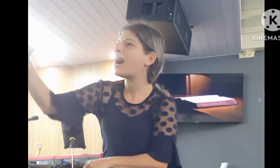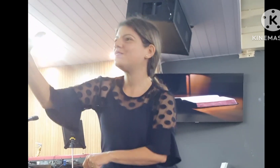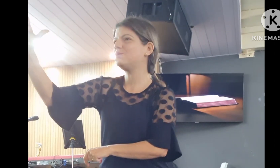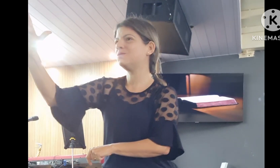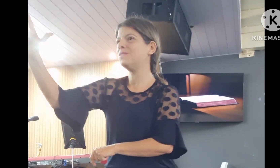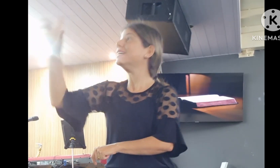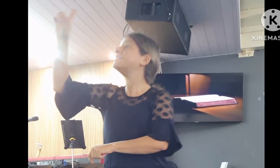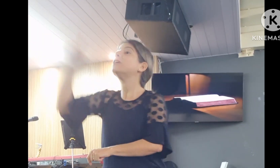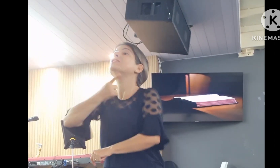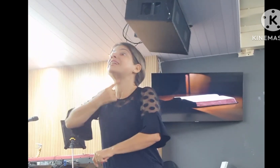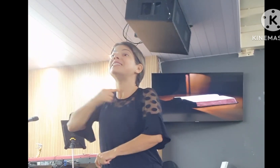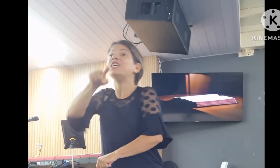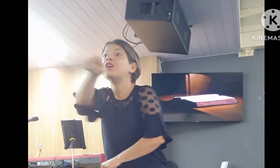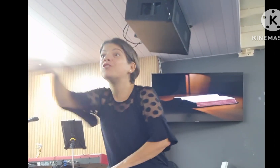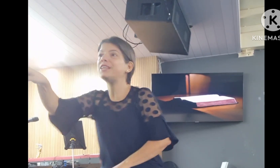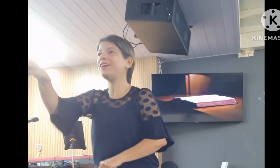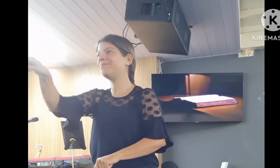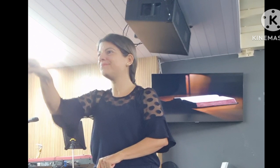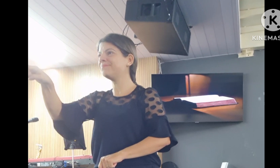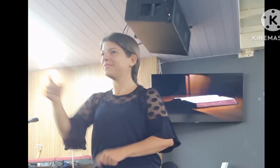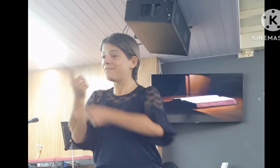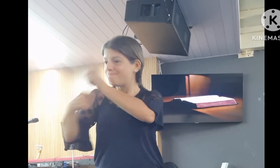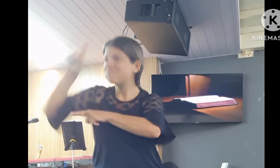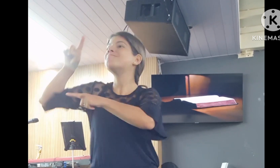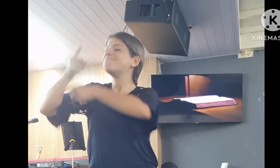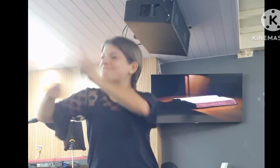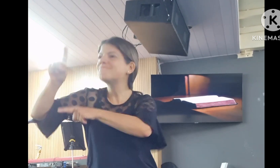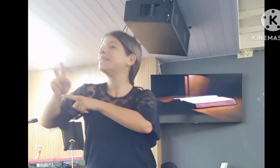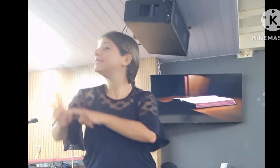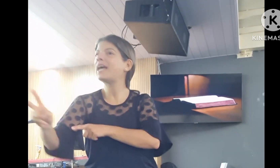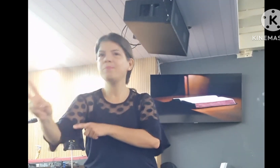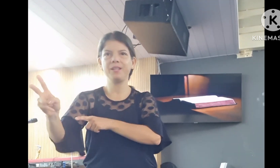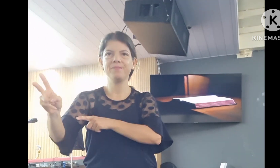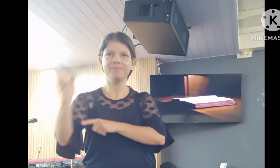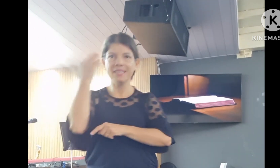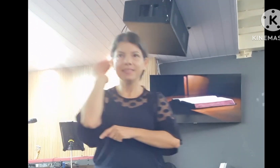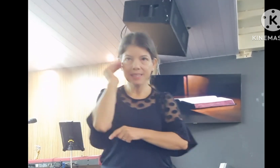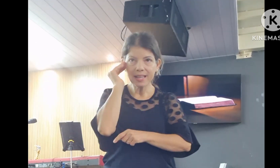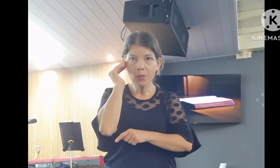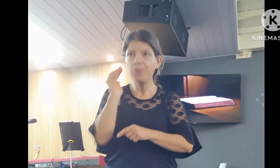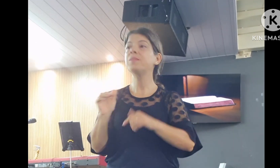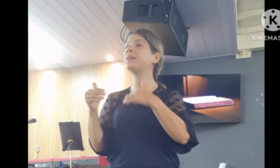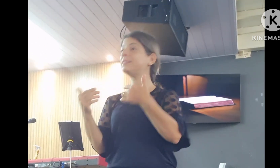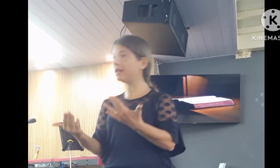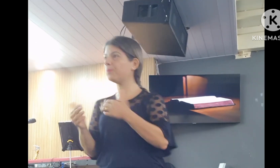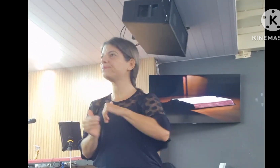desejado na presença de Deus. Vamos entender um pouquinho mais sobre toda essa transformação.